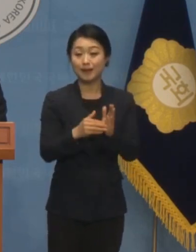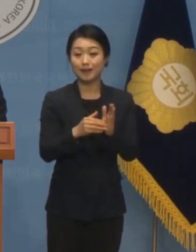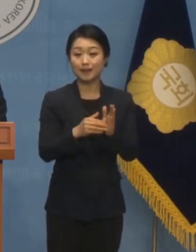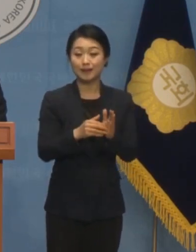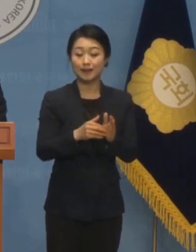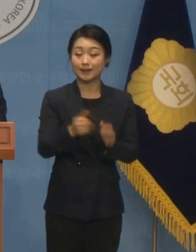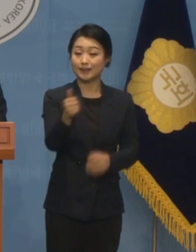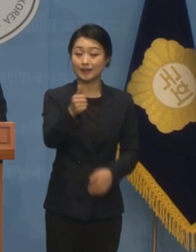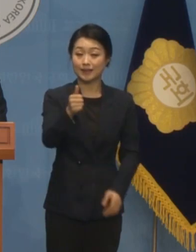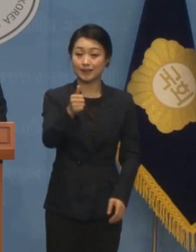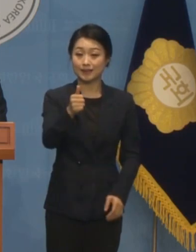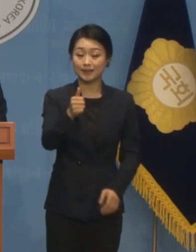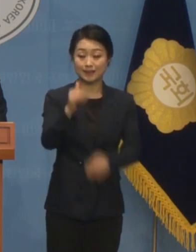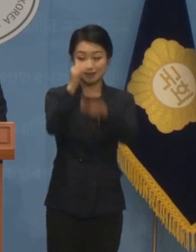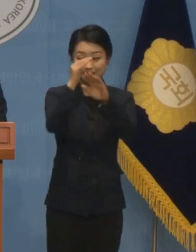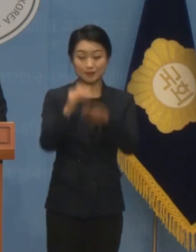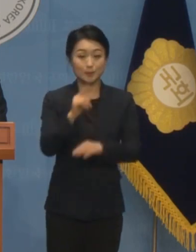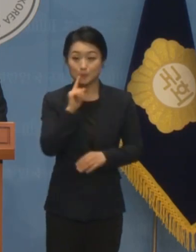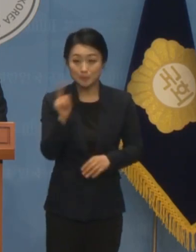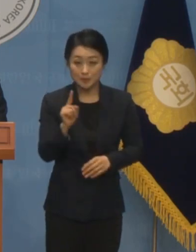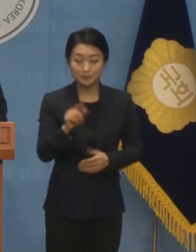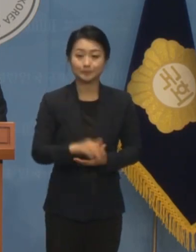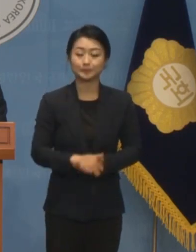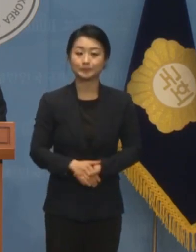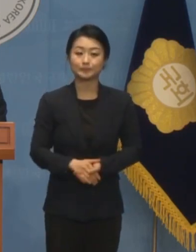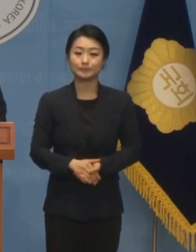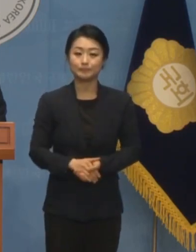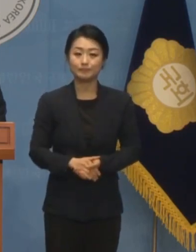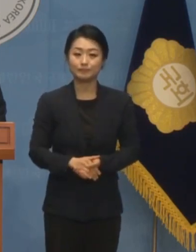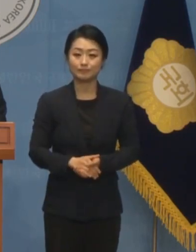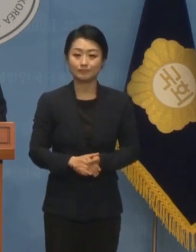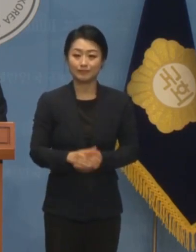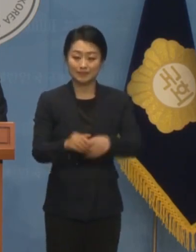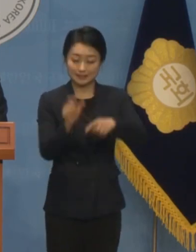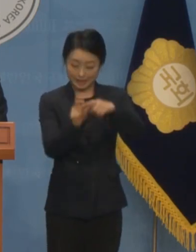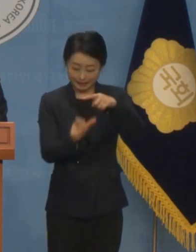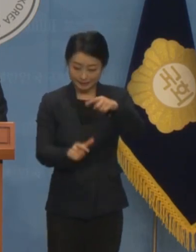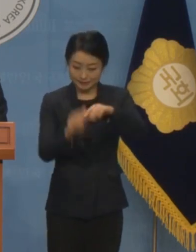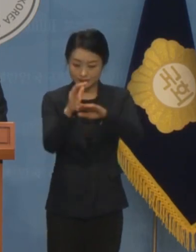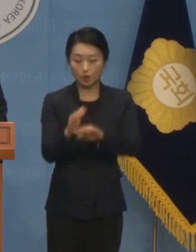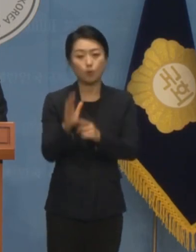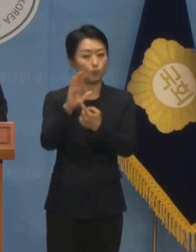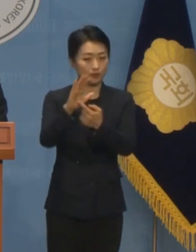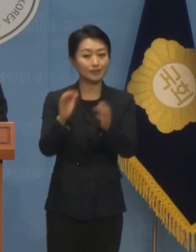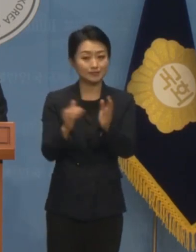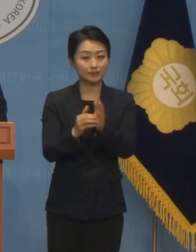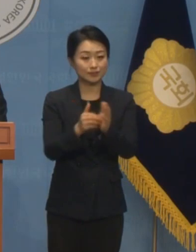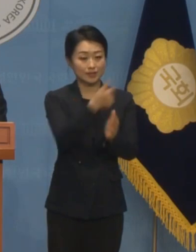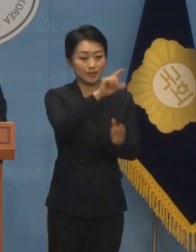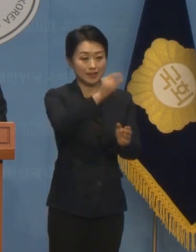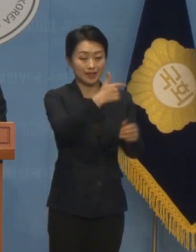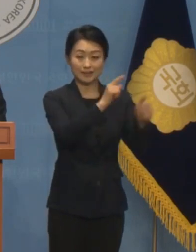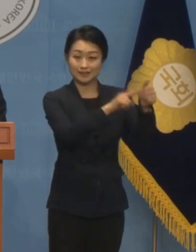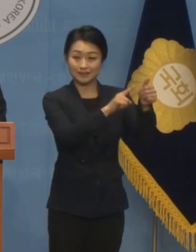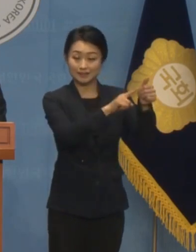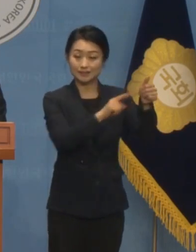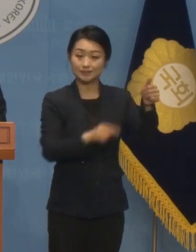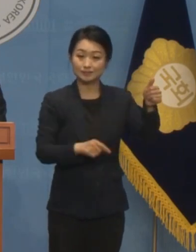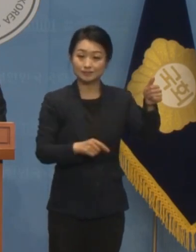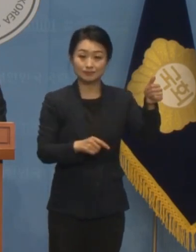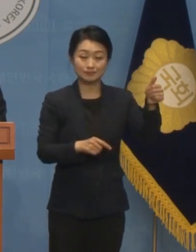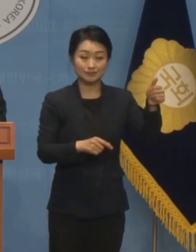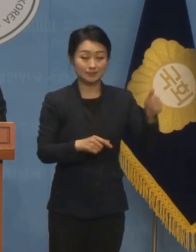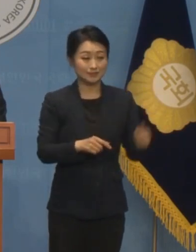장 전 최고위원은 관련 메시지를 공개하기까지 했습니다. 한동훈 씨에게 사실무근이라면